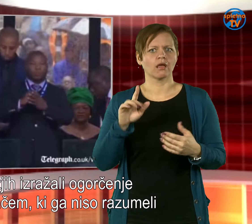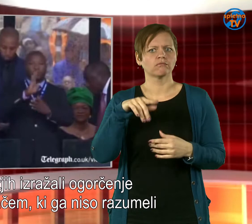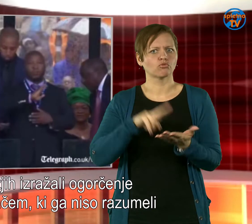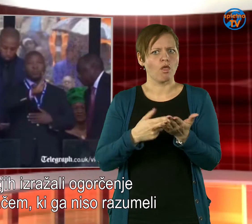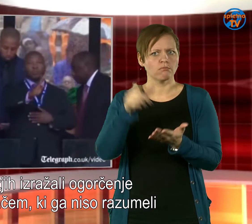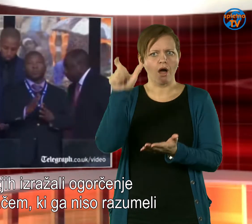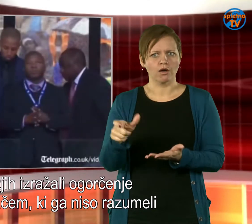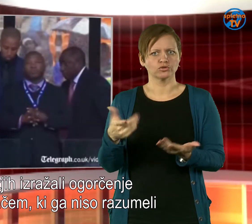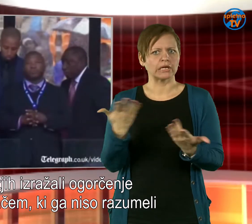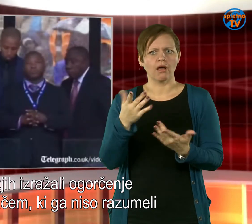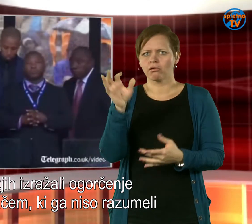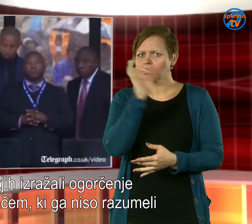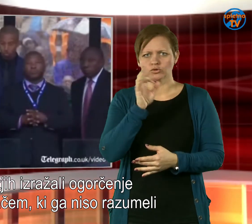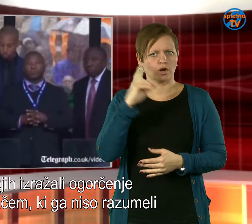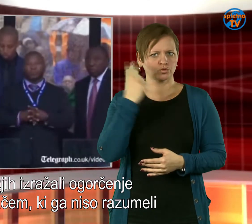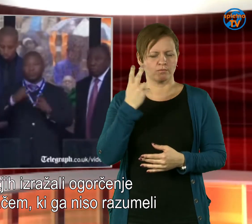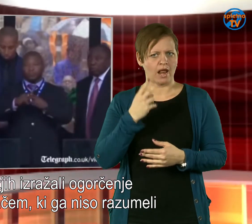ničesar.